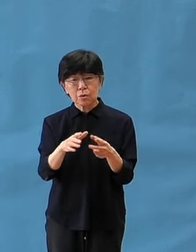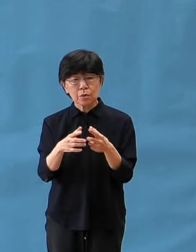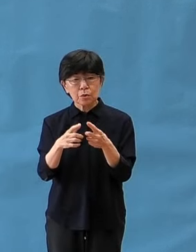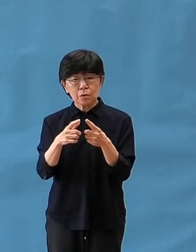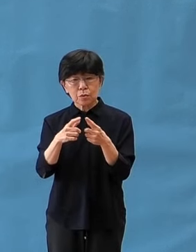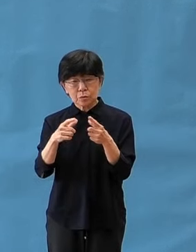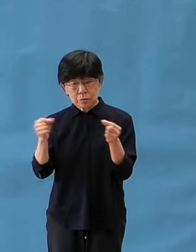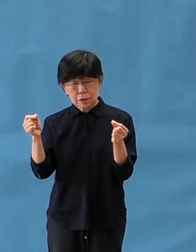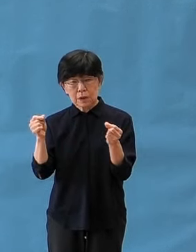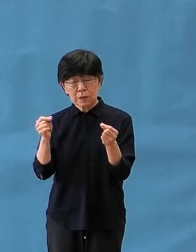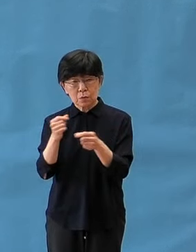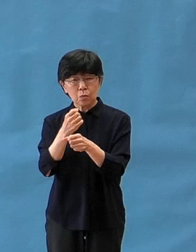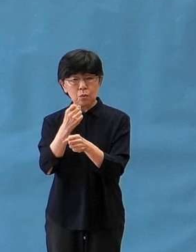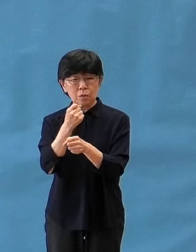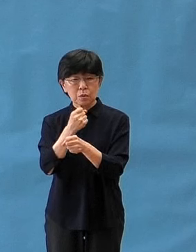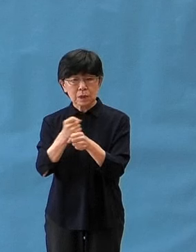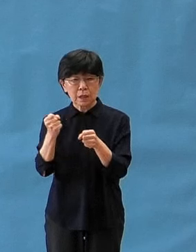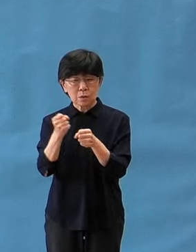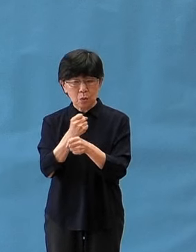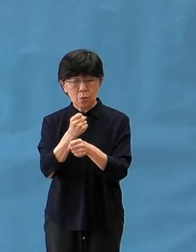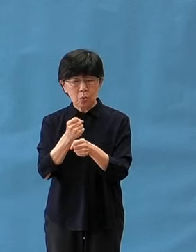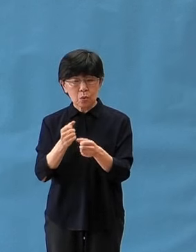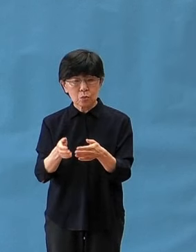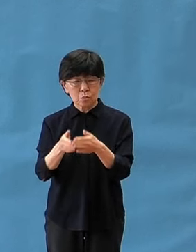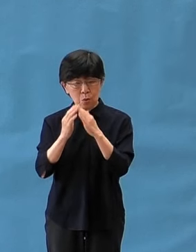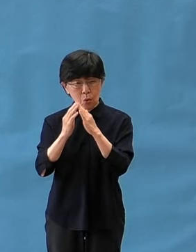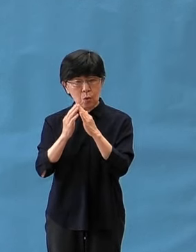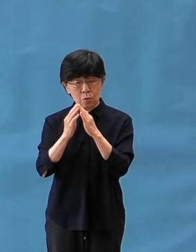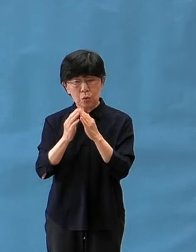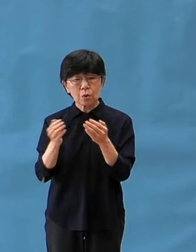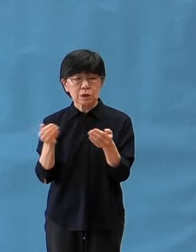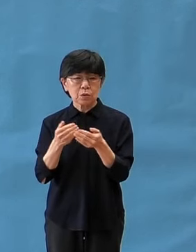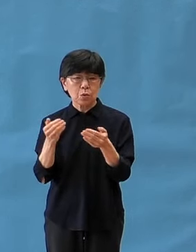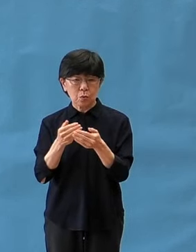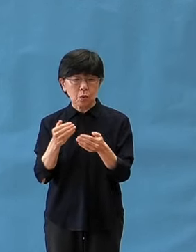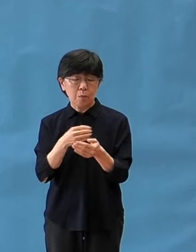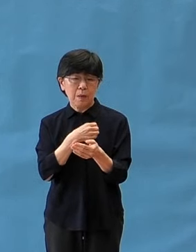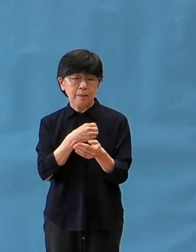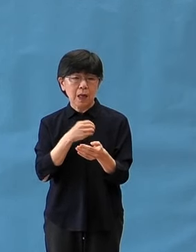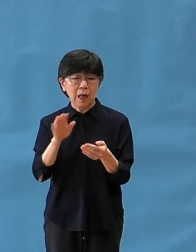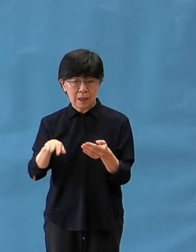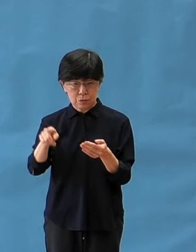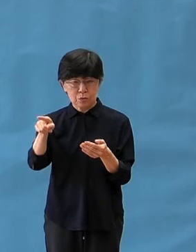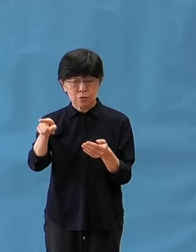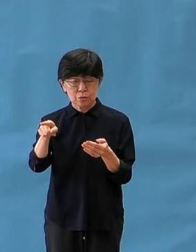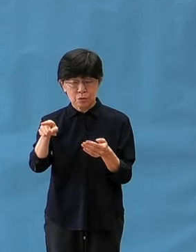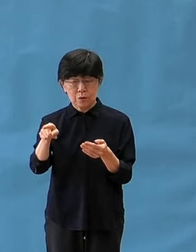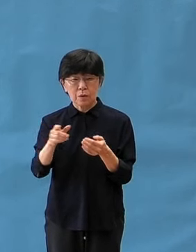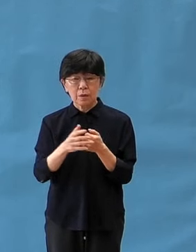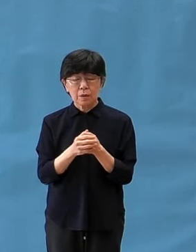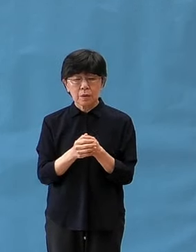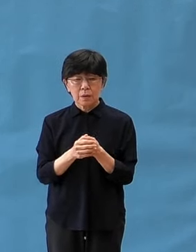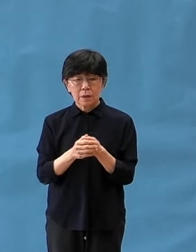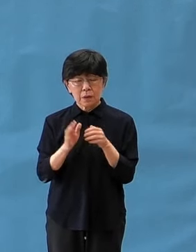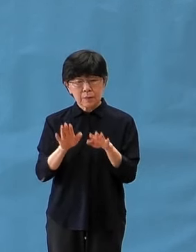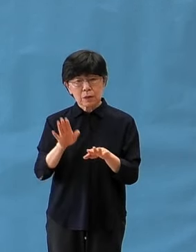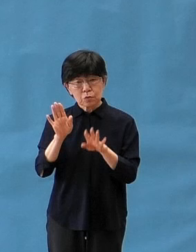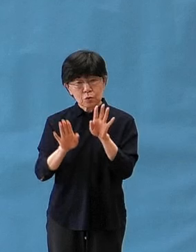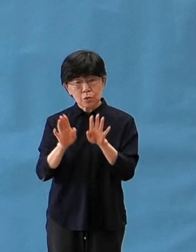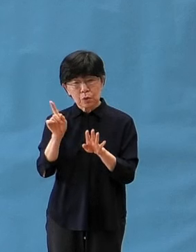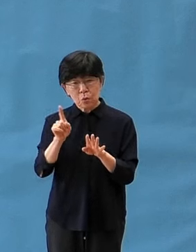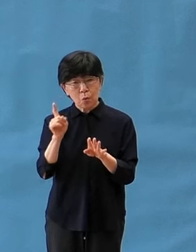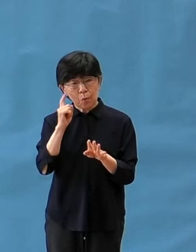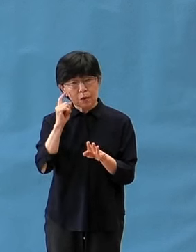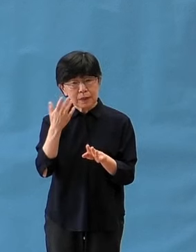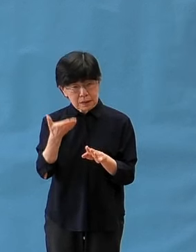地域産業創生交付金事業のメンバーの一つでありますけれども、影響については、現状、どういうふうに見ていらっしゃいますか。